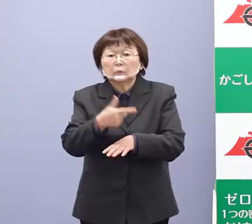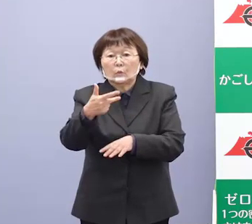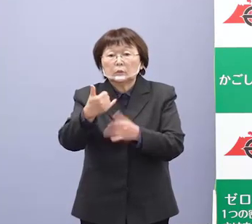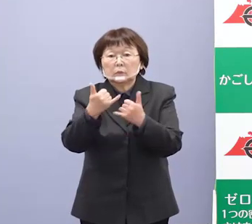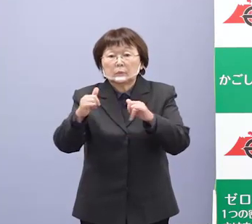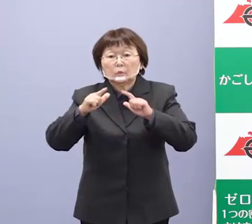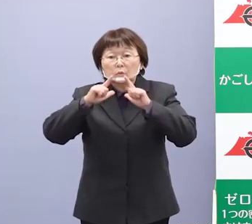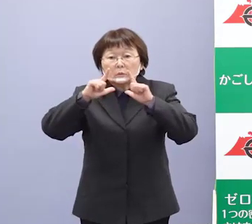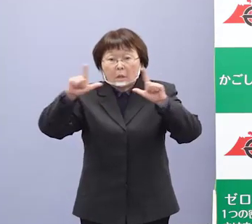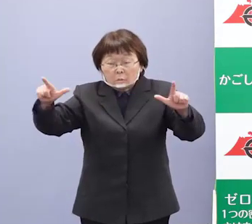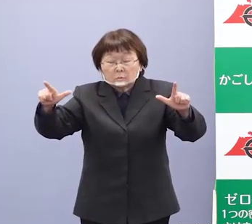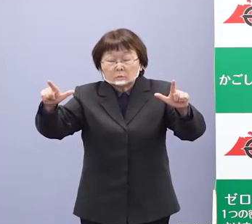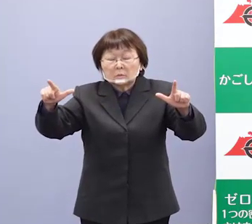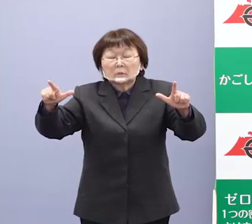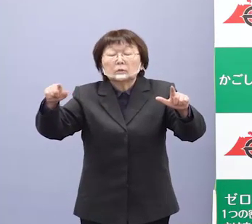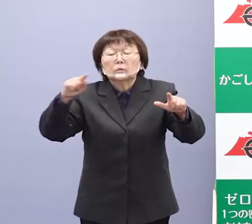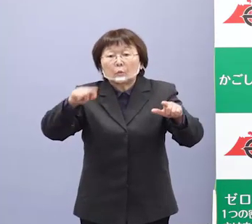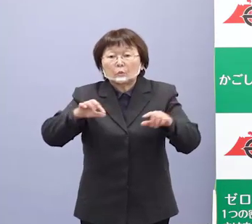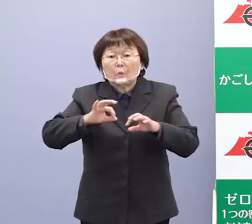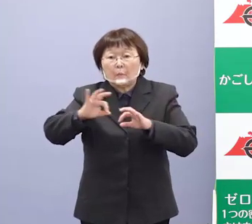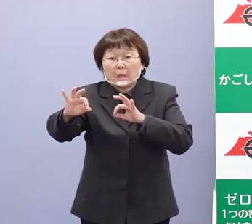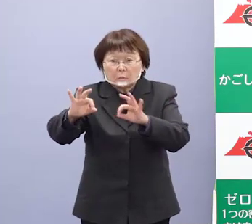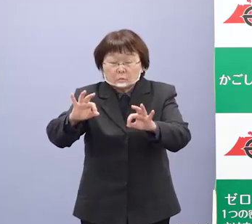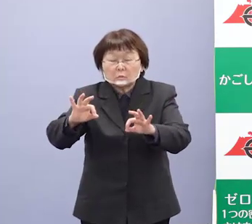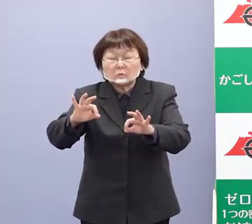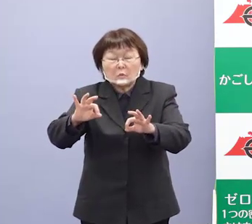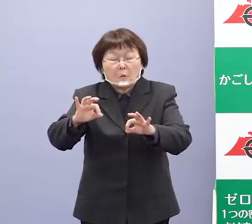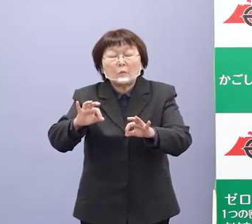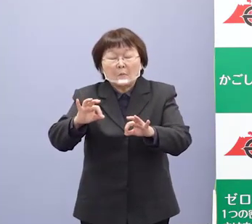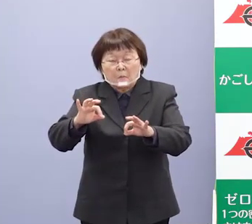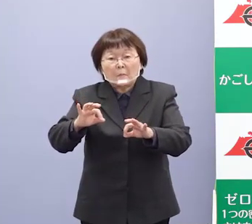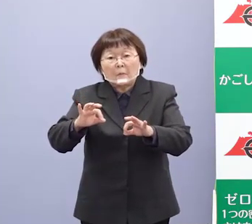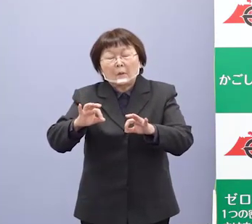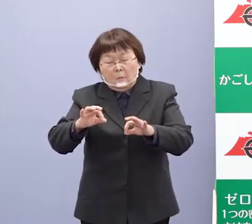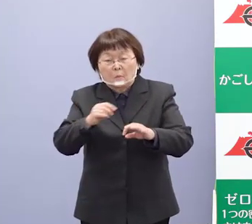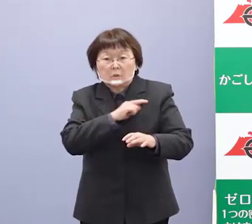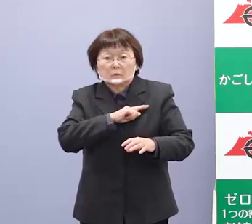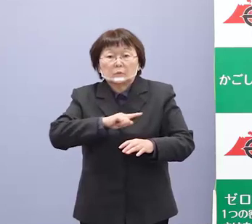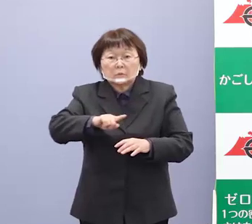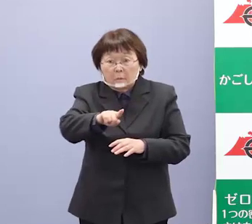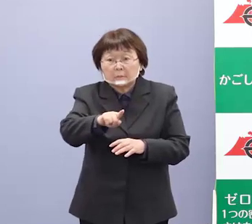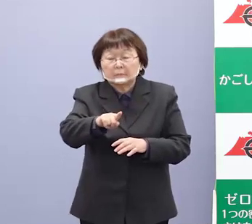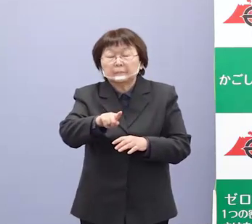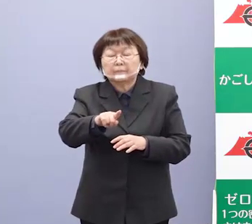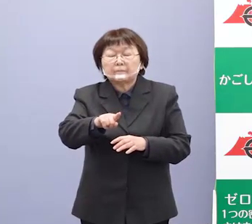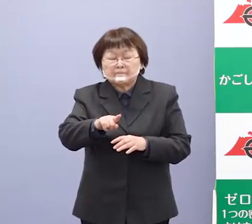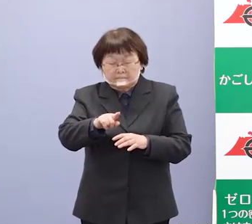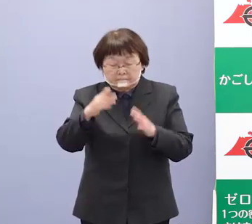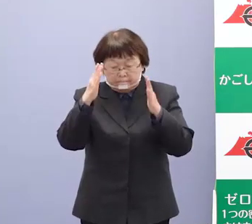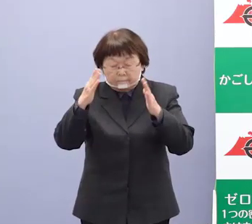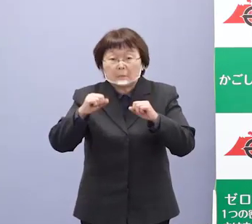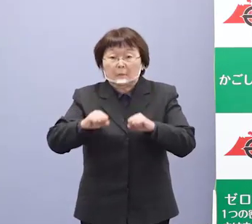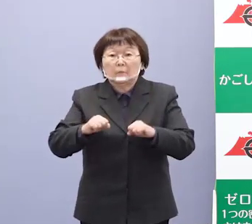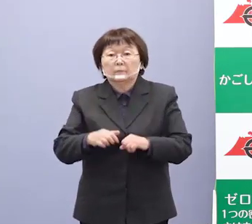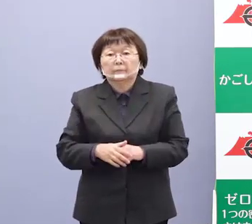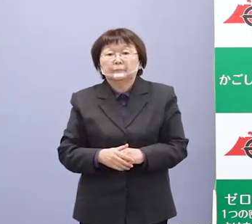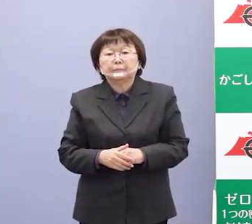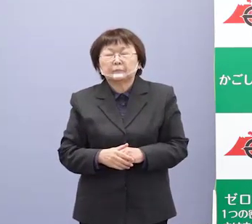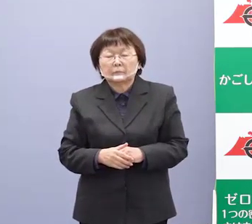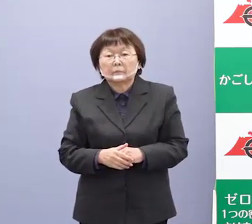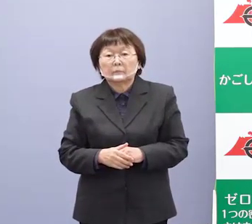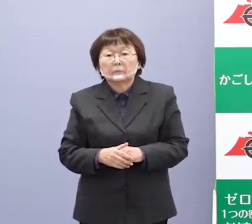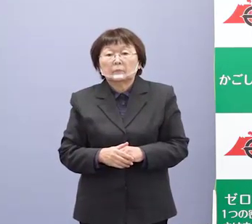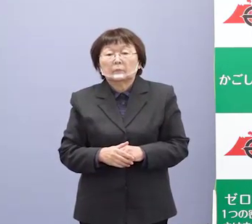するこの緊急速報メールの運用を安定的に行っていく、このことが最優先になりますので、まずはそこに注力をしたいと思っております。その上